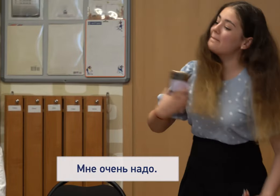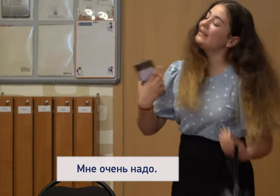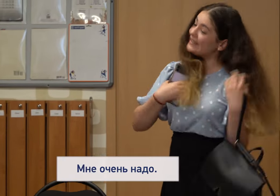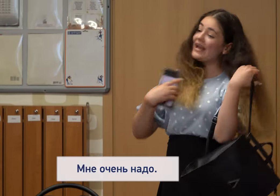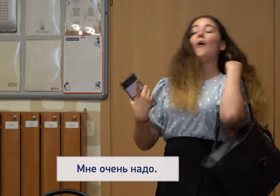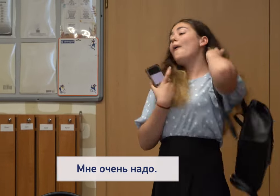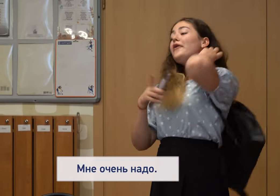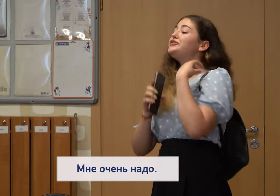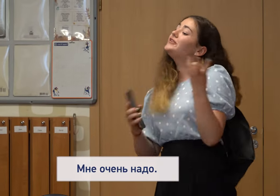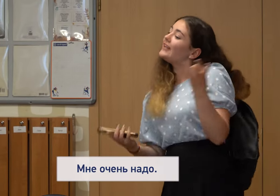день. Мне очень надо.